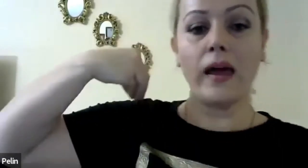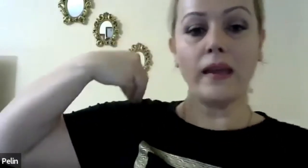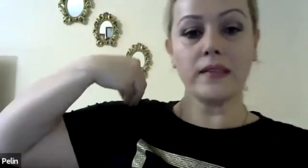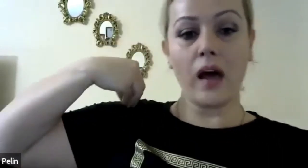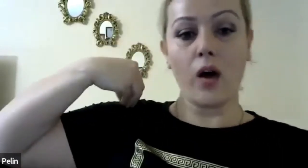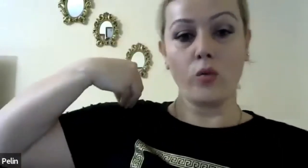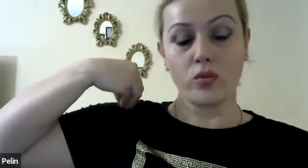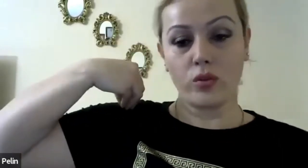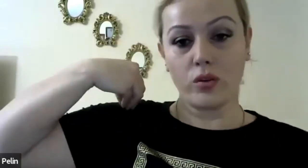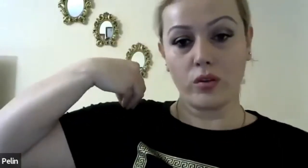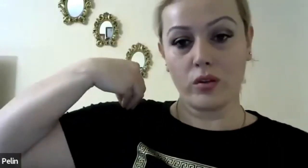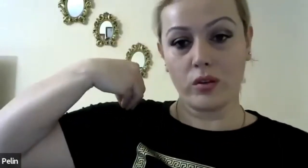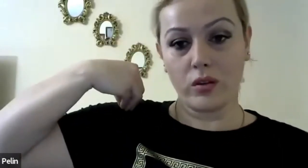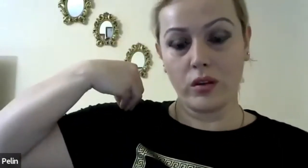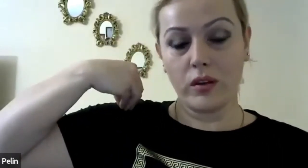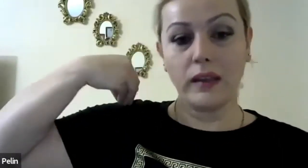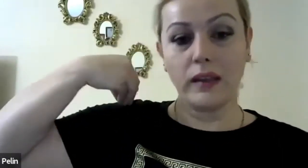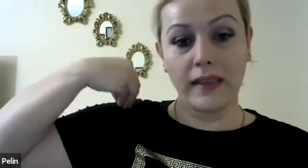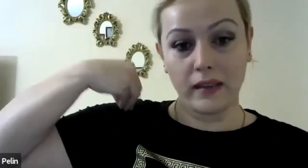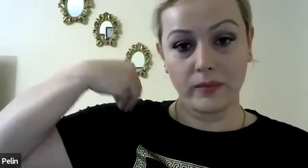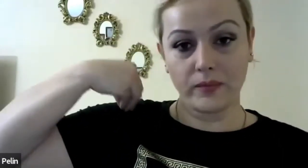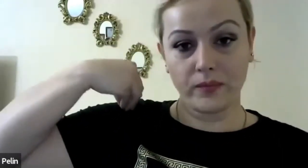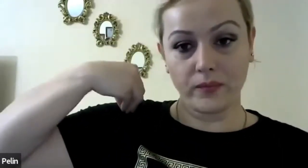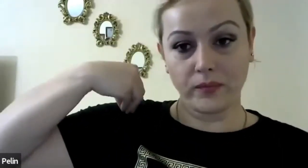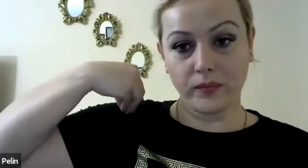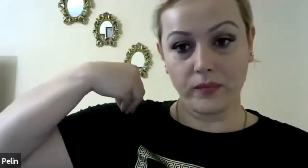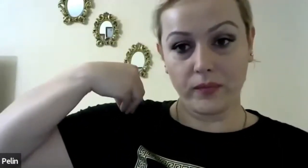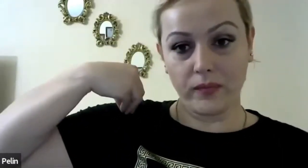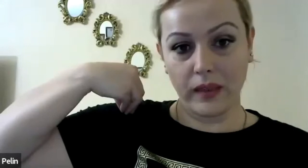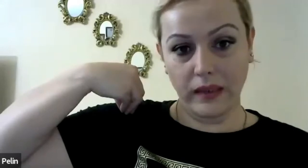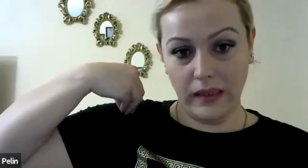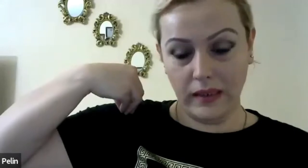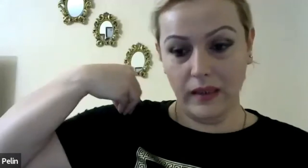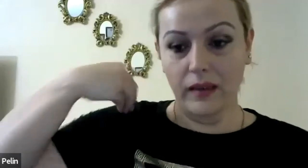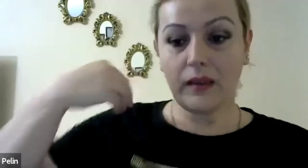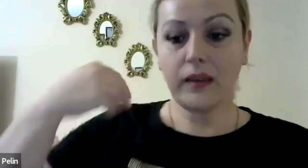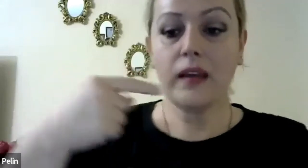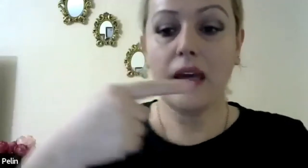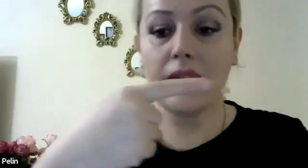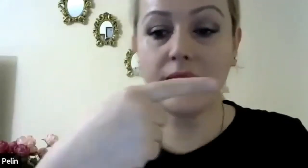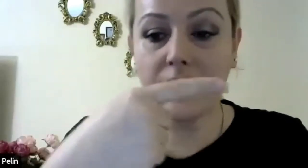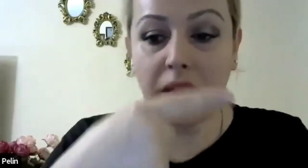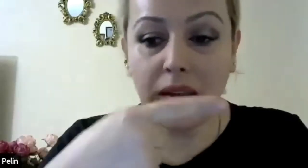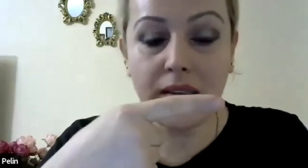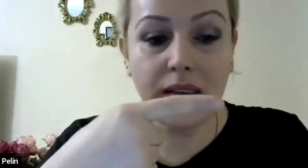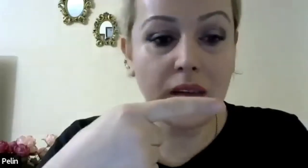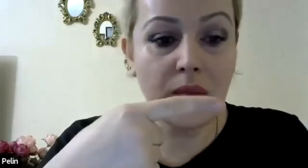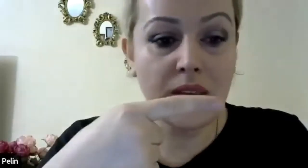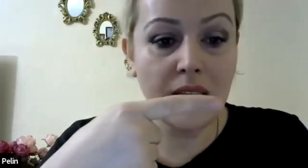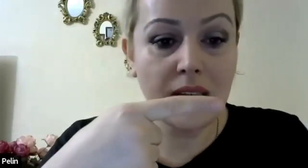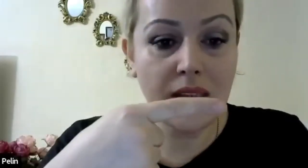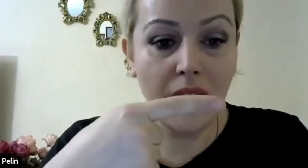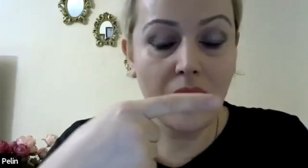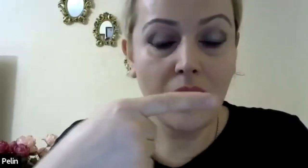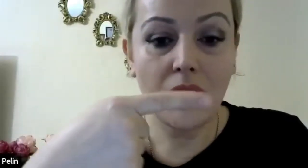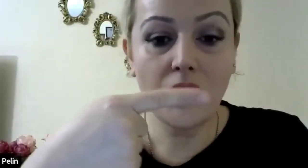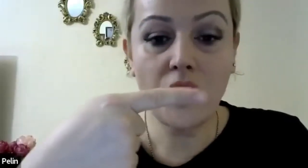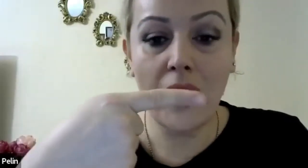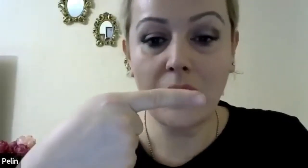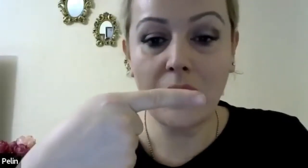sağ omuz. Yeni. Yeni. Eski demek istediğimizde ise işaret